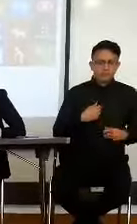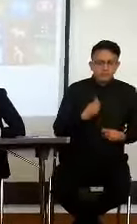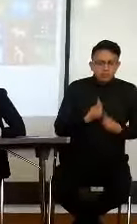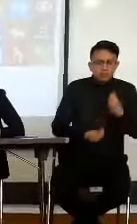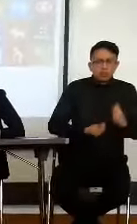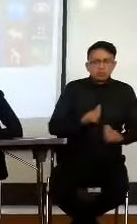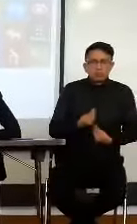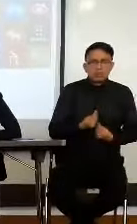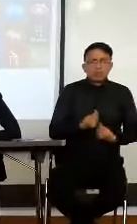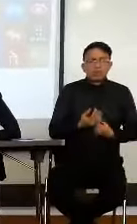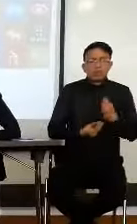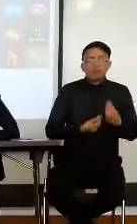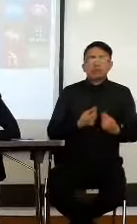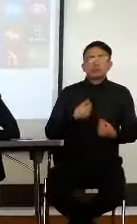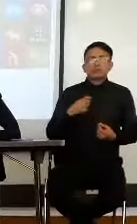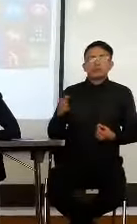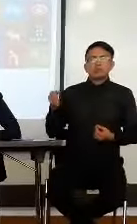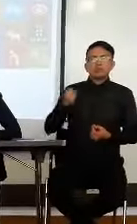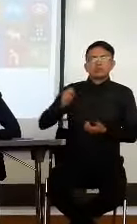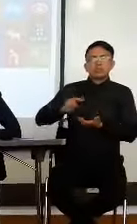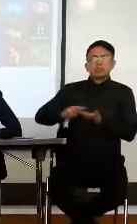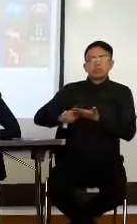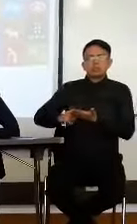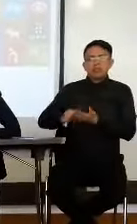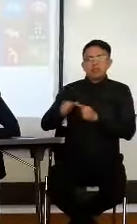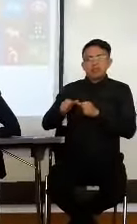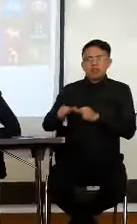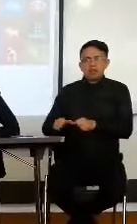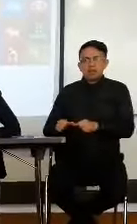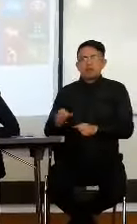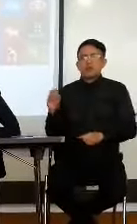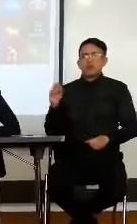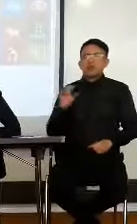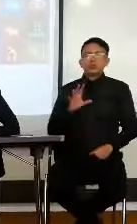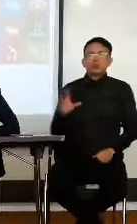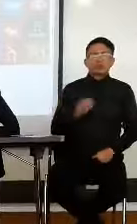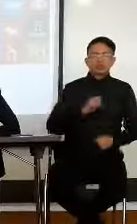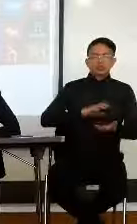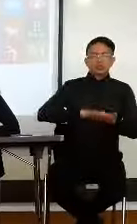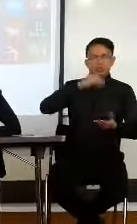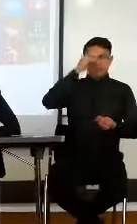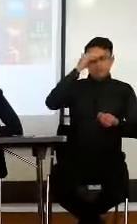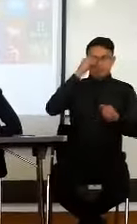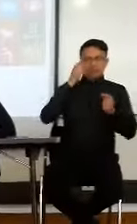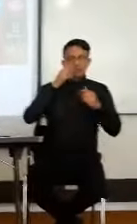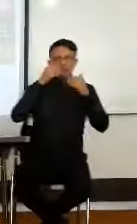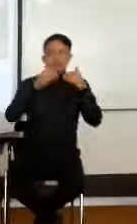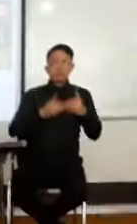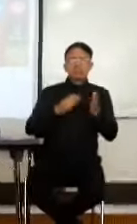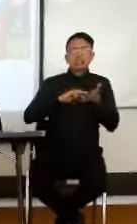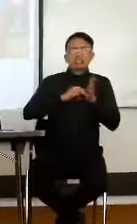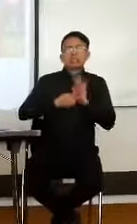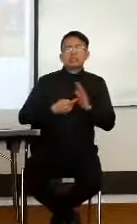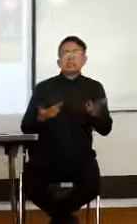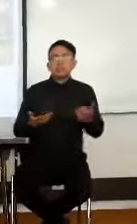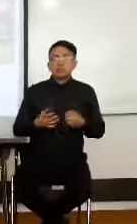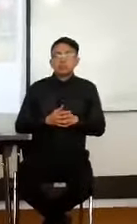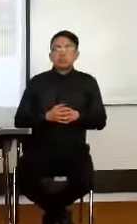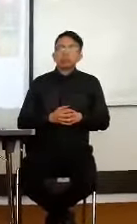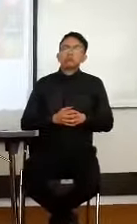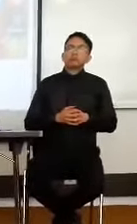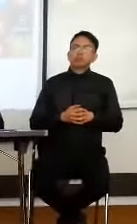a tener que tener, por ejemplo, un intérprete permanente, o vamos a tener que capacitarnos todos en discapacidad, o qué vamos a tener que hacer? Y resulta